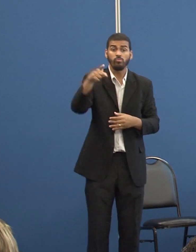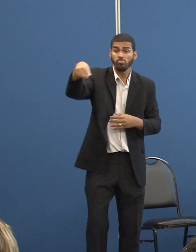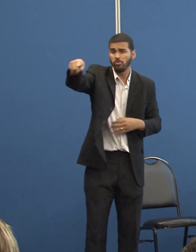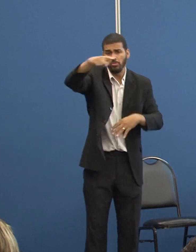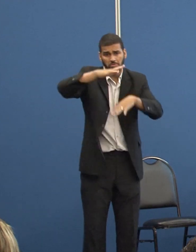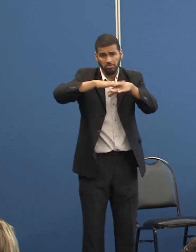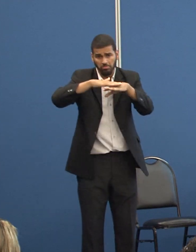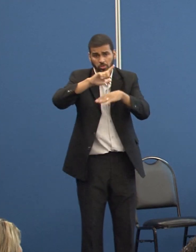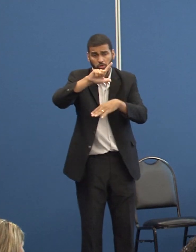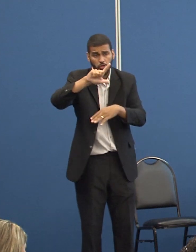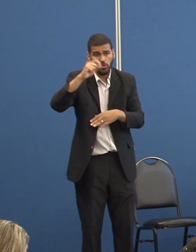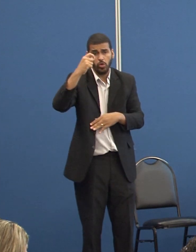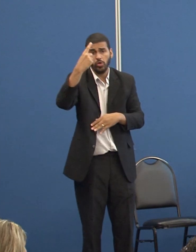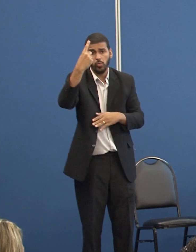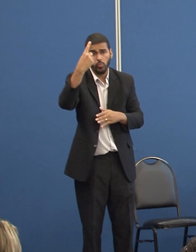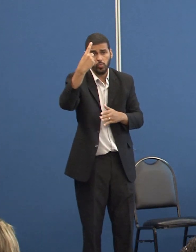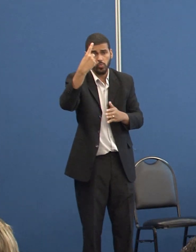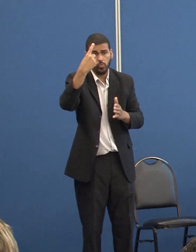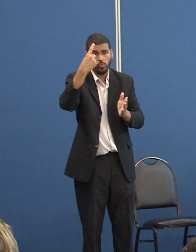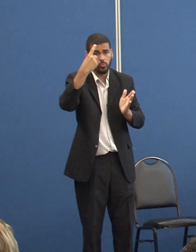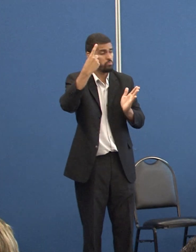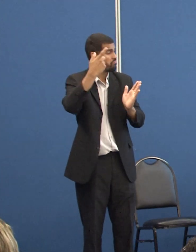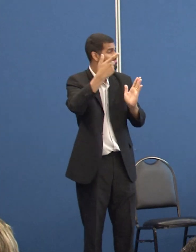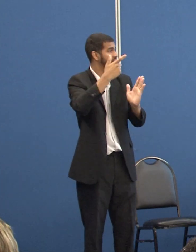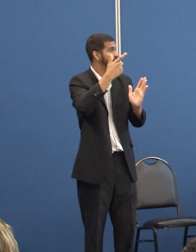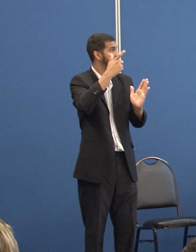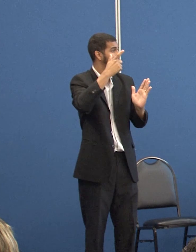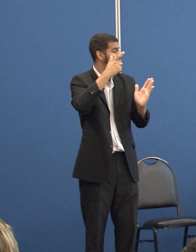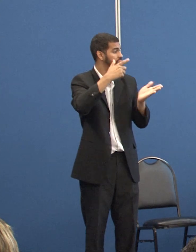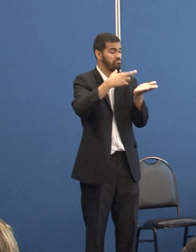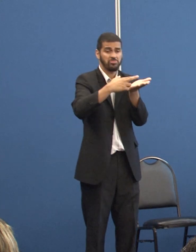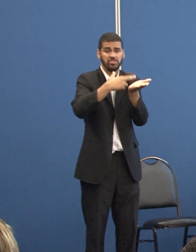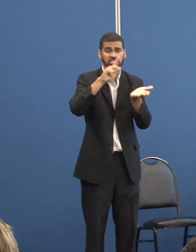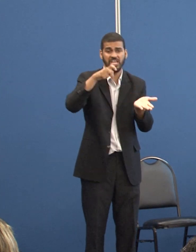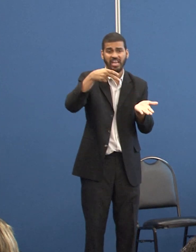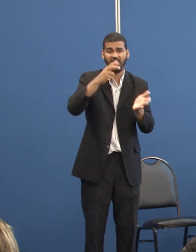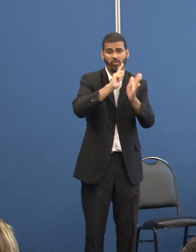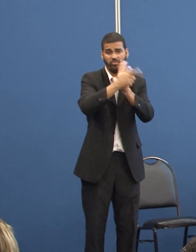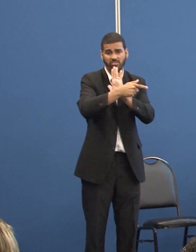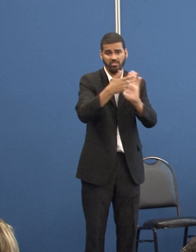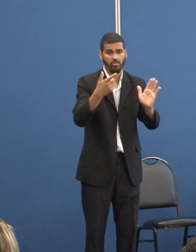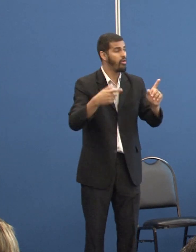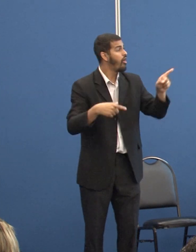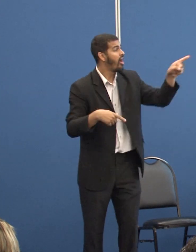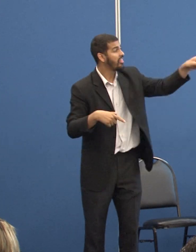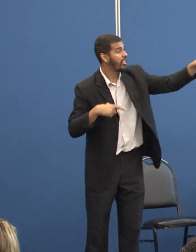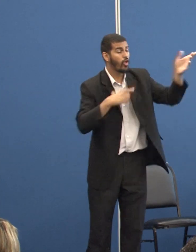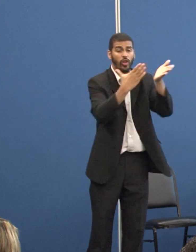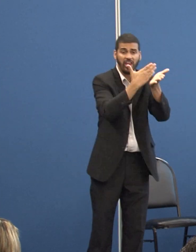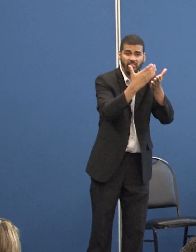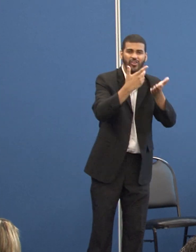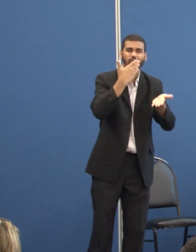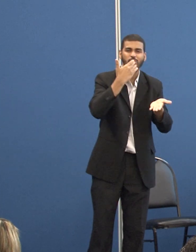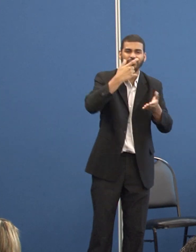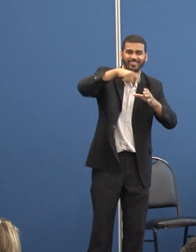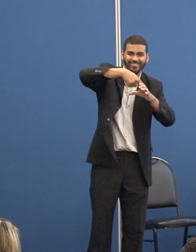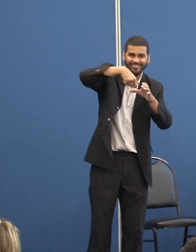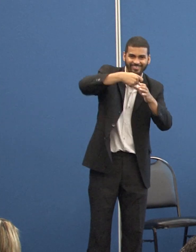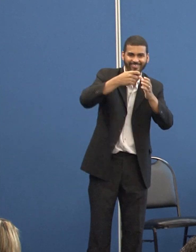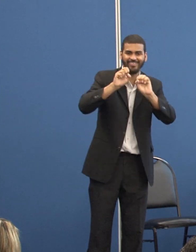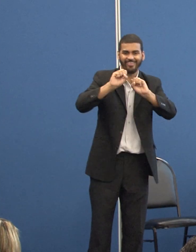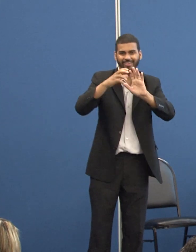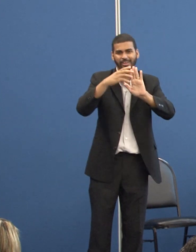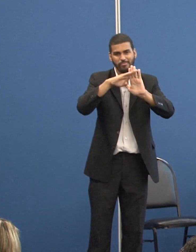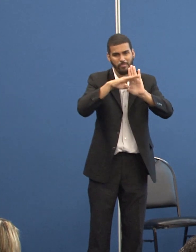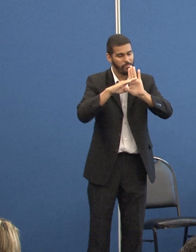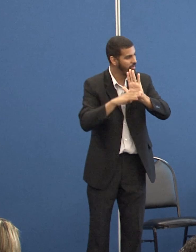vocês elegem? Nós temos aqui um livrinho com receitas culinárias. A